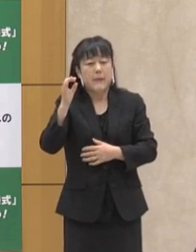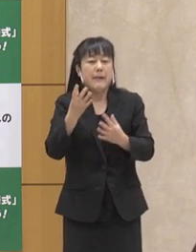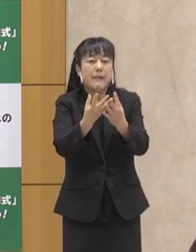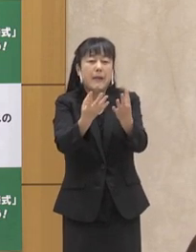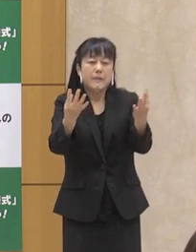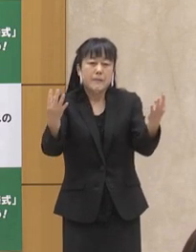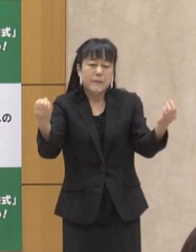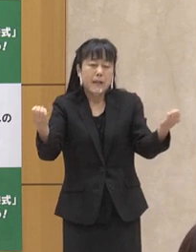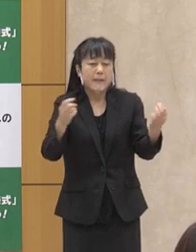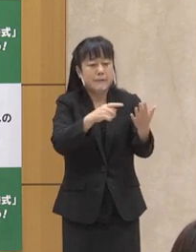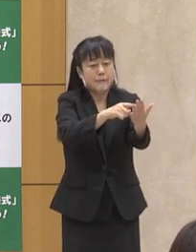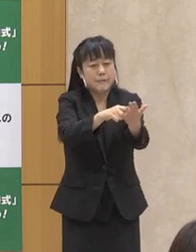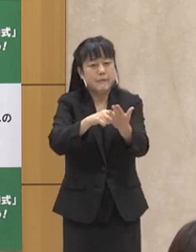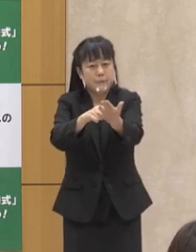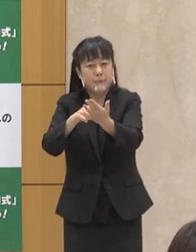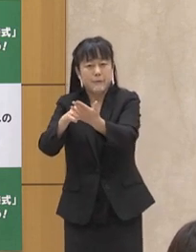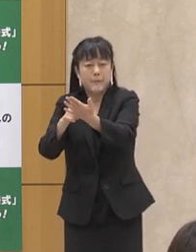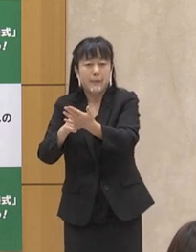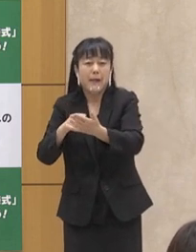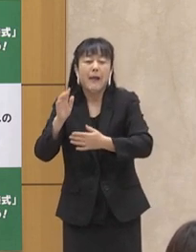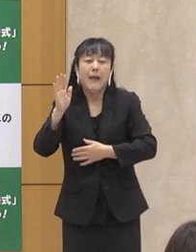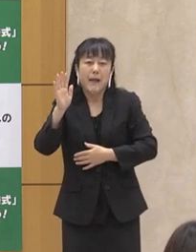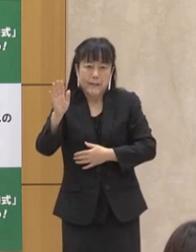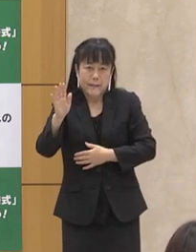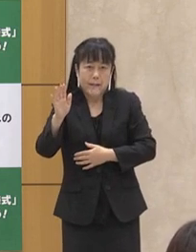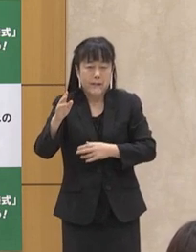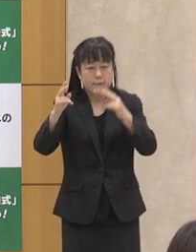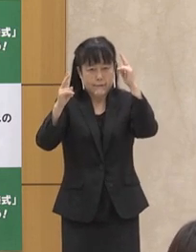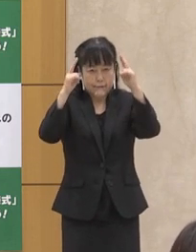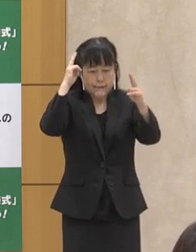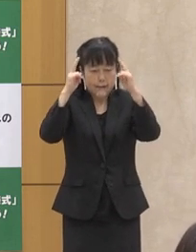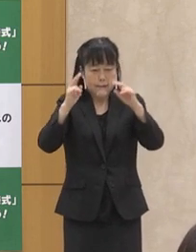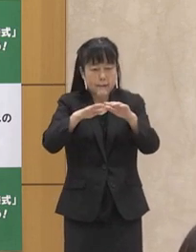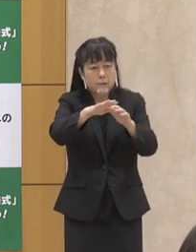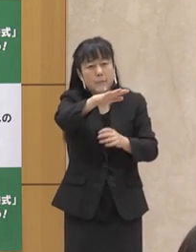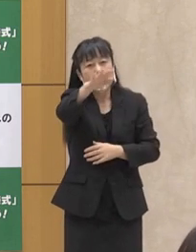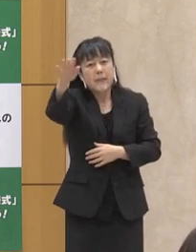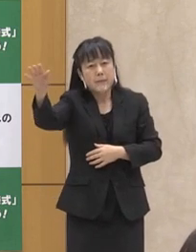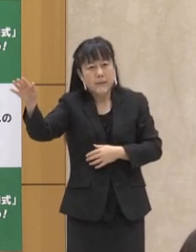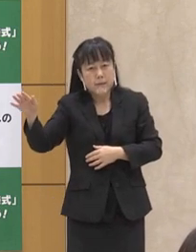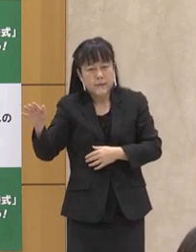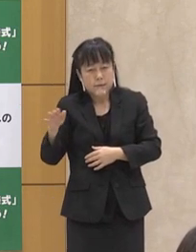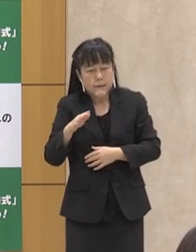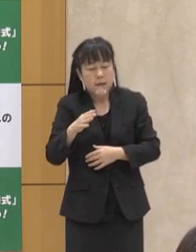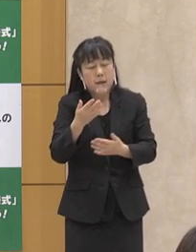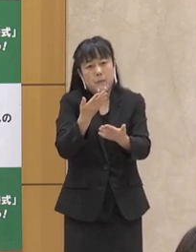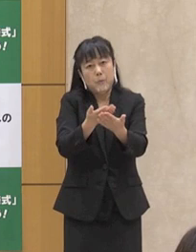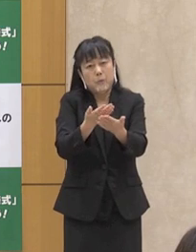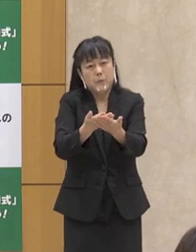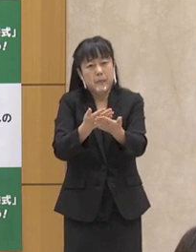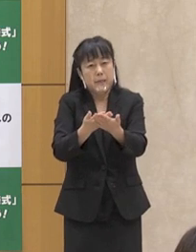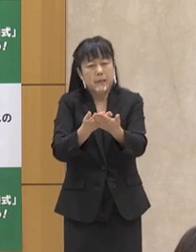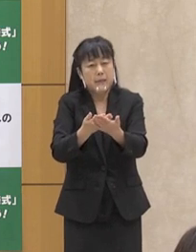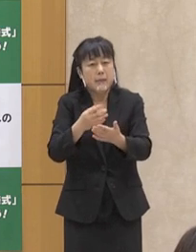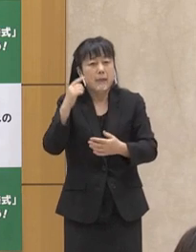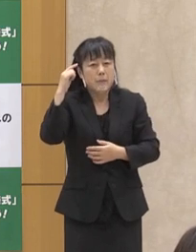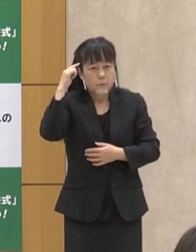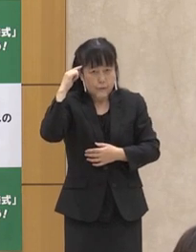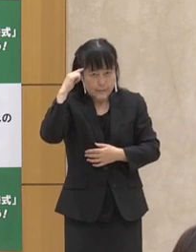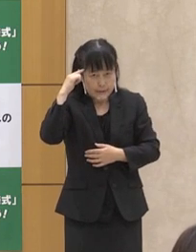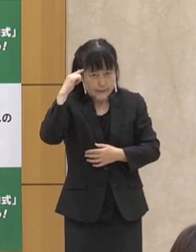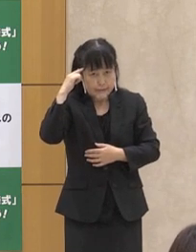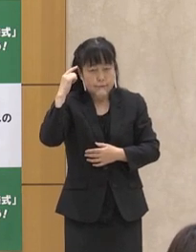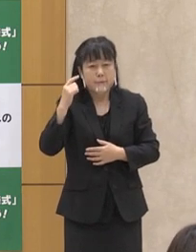申請があったということにつきましては、事業者の皆様の幅広いニーズがあるということ